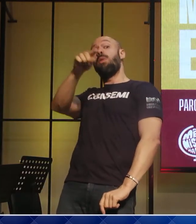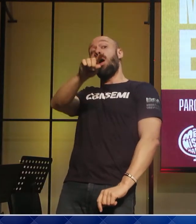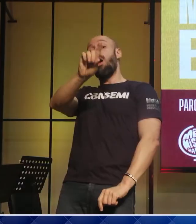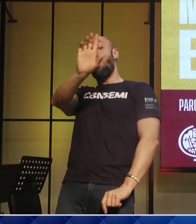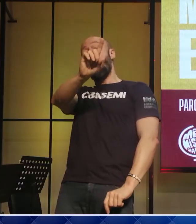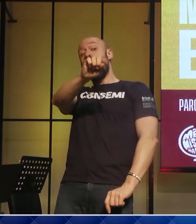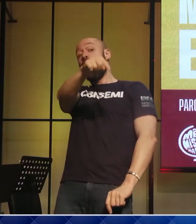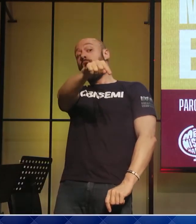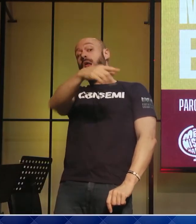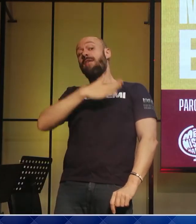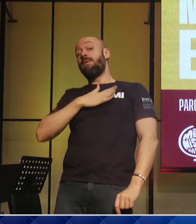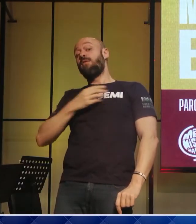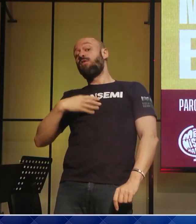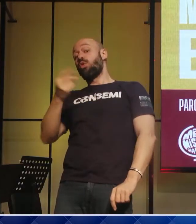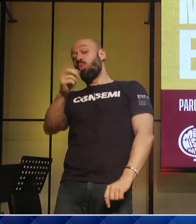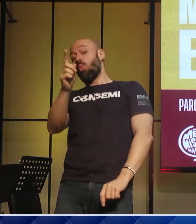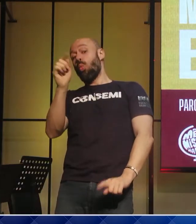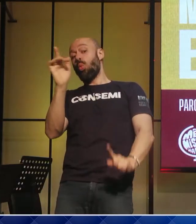Pense nisso.